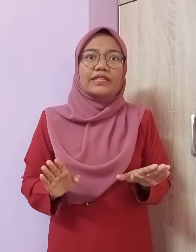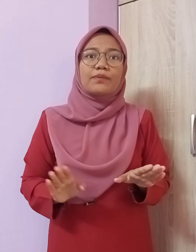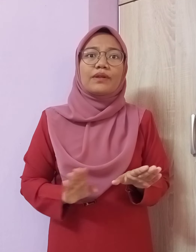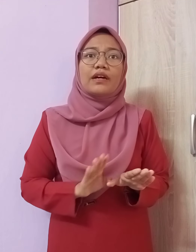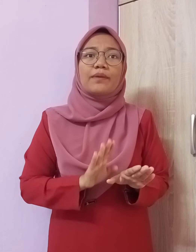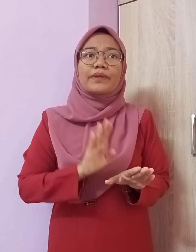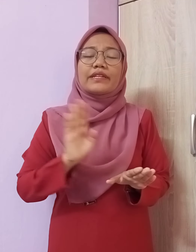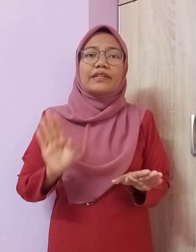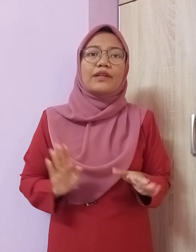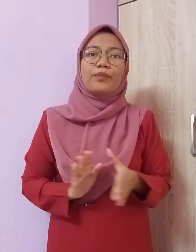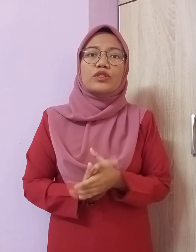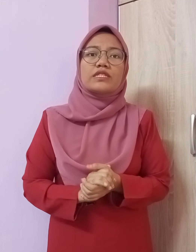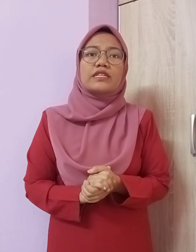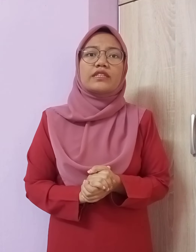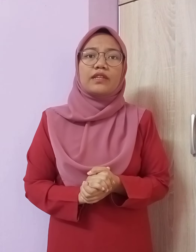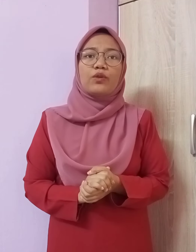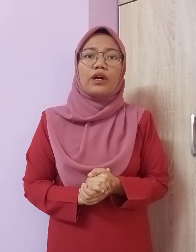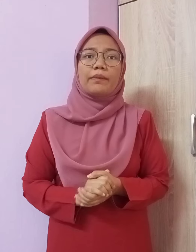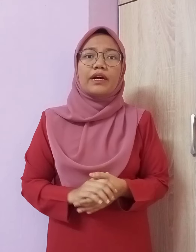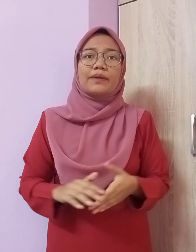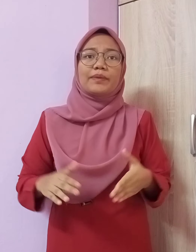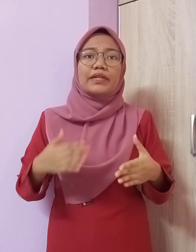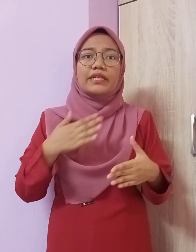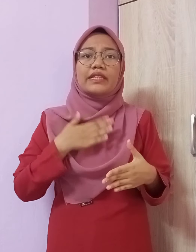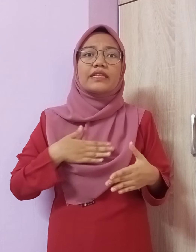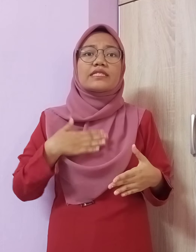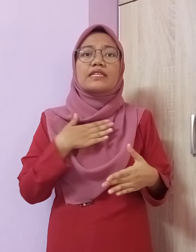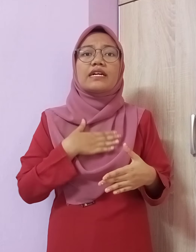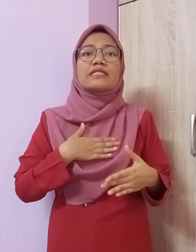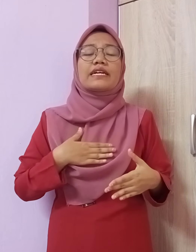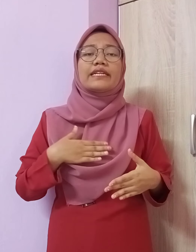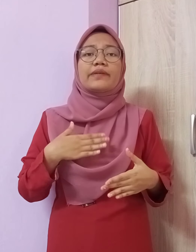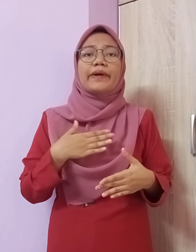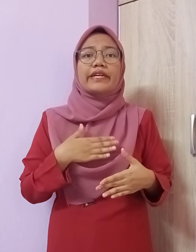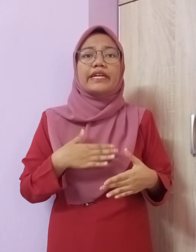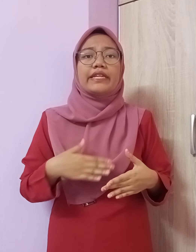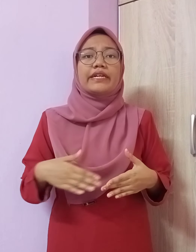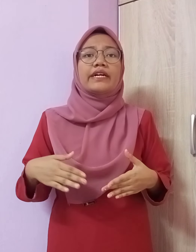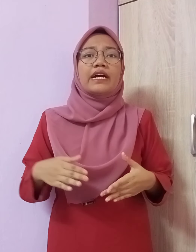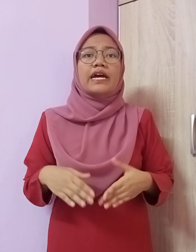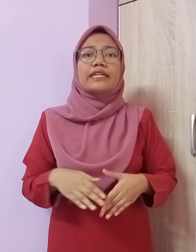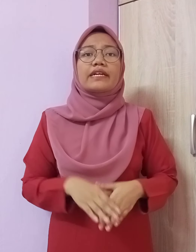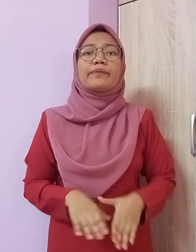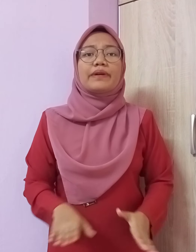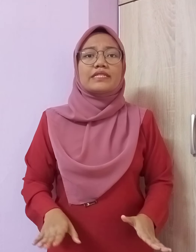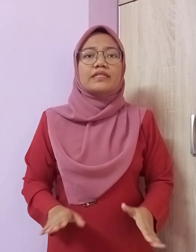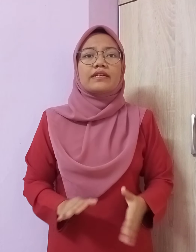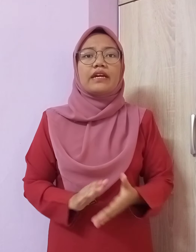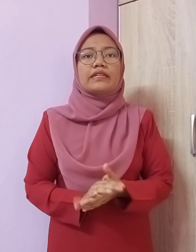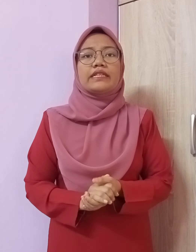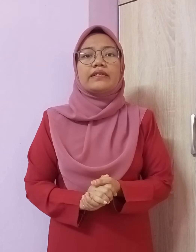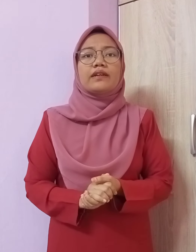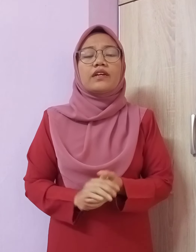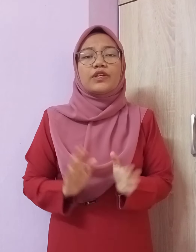kita berada dalam posisi ini terlalu lama akan menyebabkan kita sakit di bahagian dada dan kempas kaki.